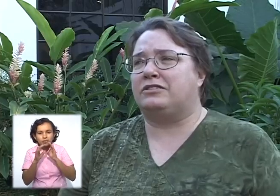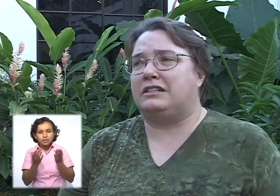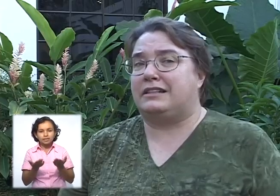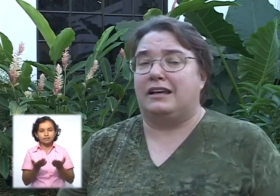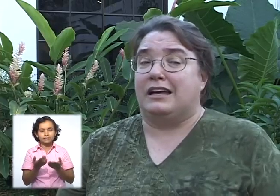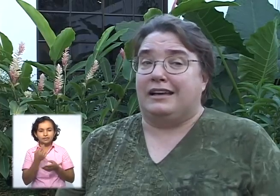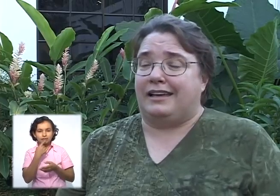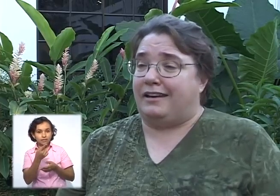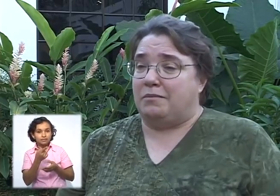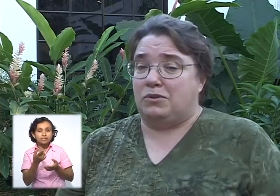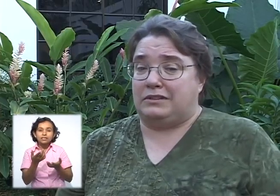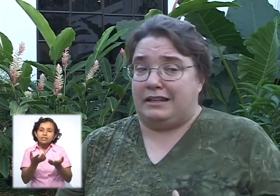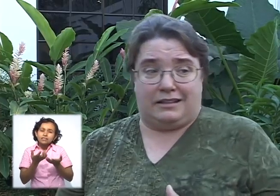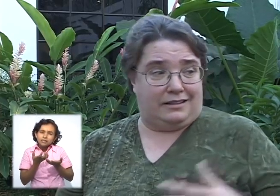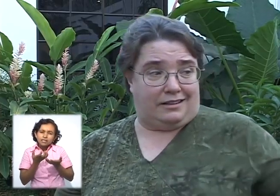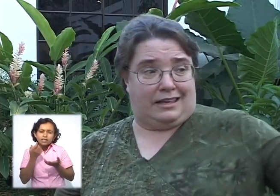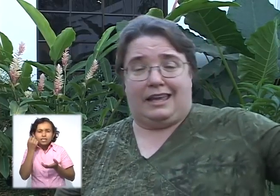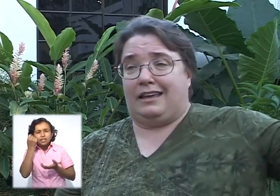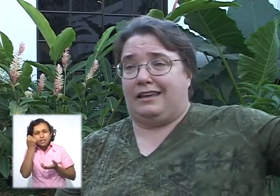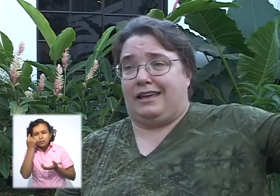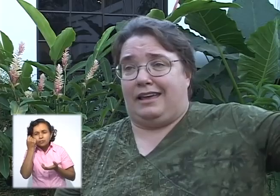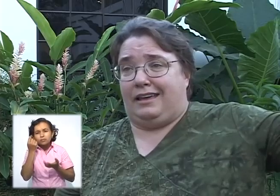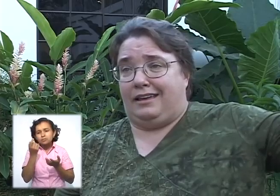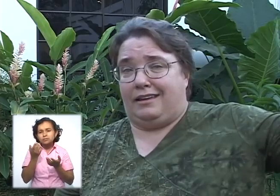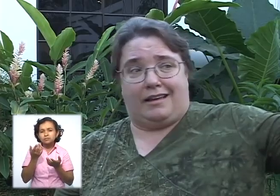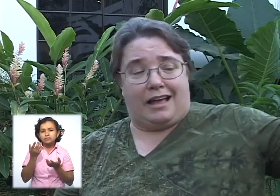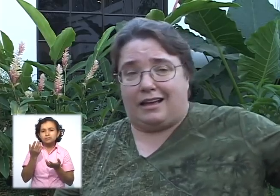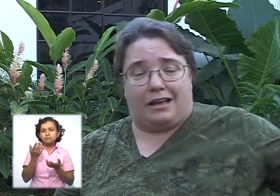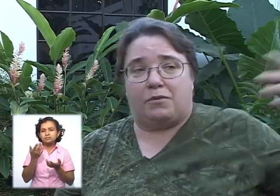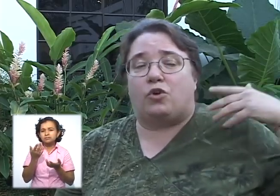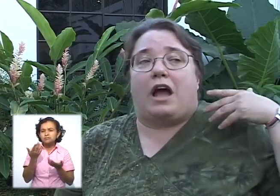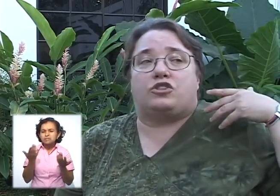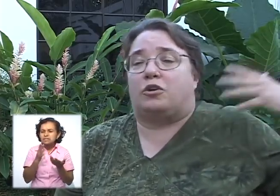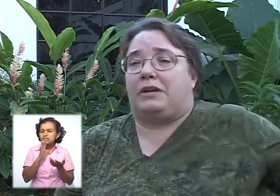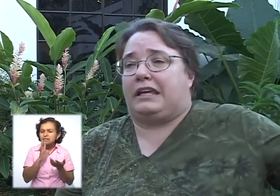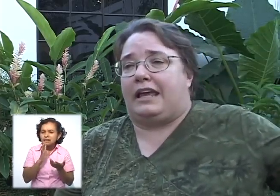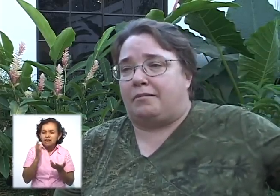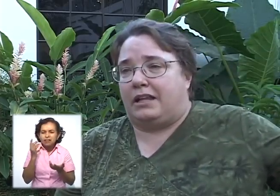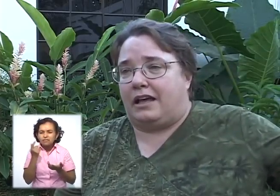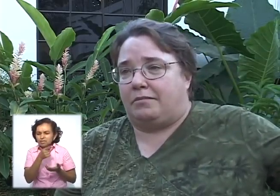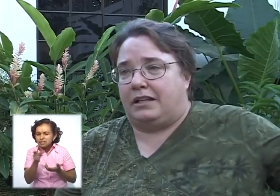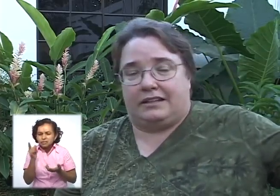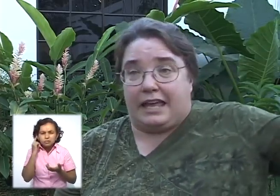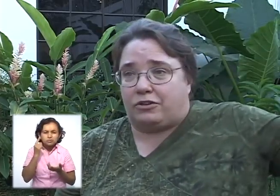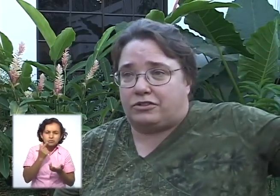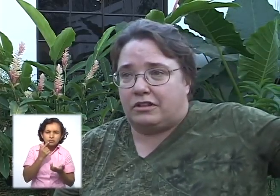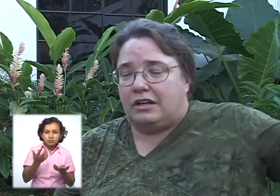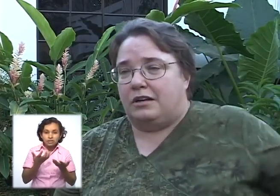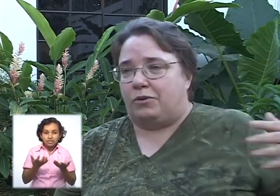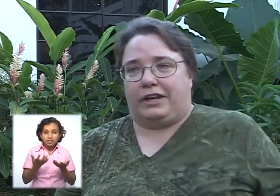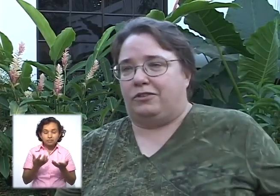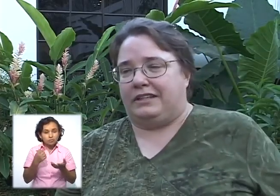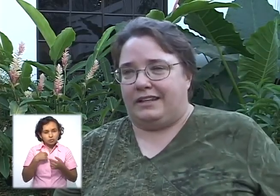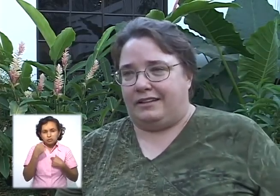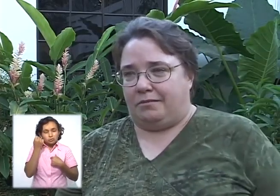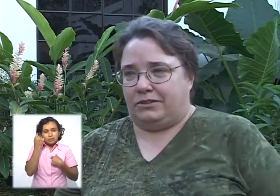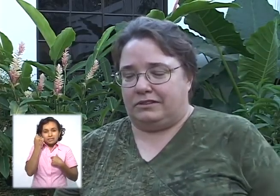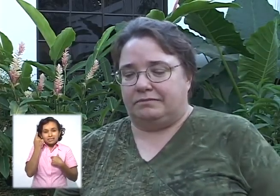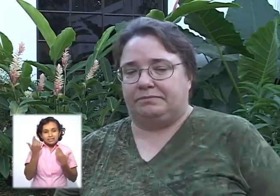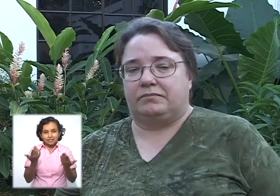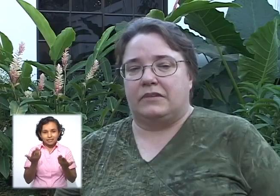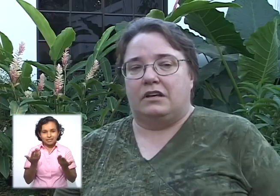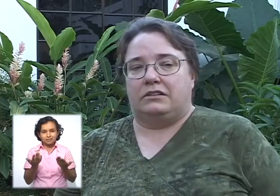Y ellos dicen, queremos entender sobre qué hablan ellos, porque no